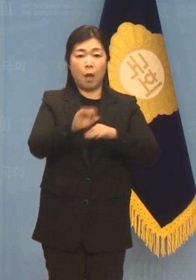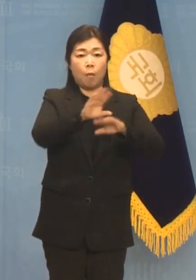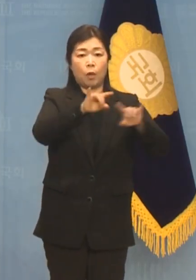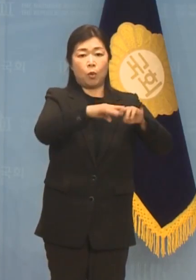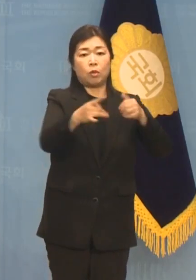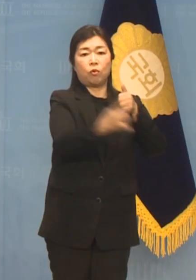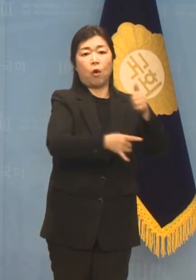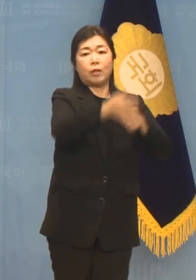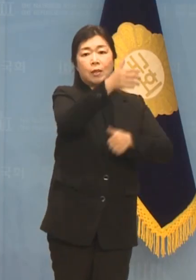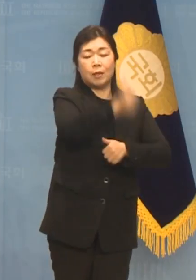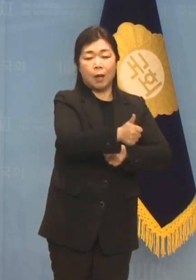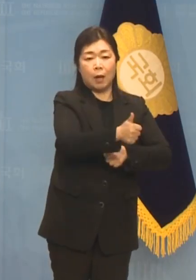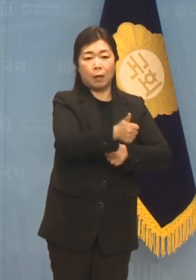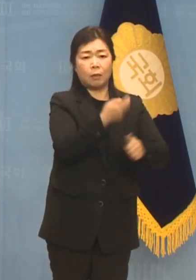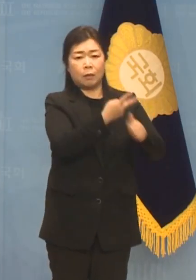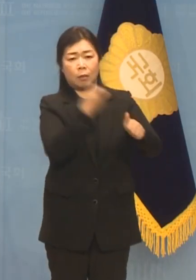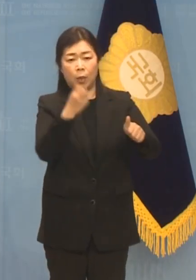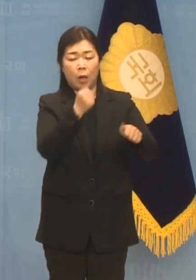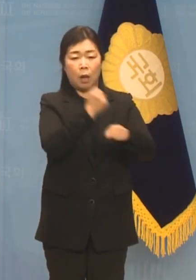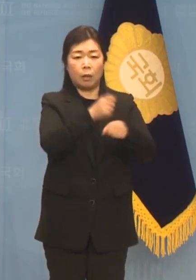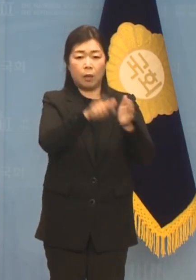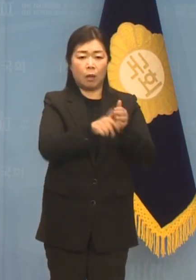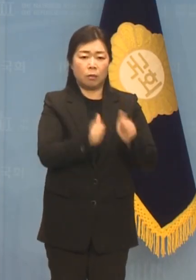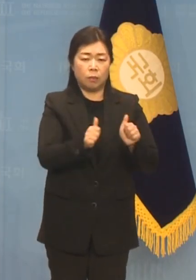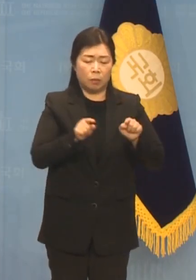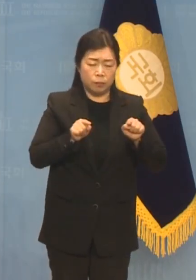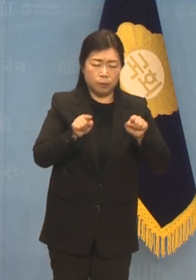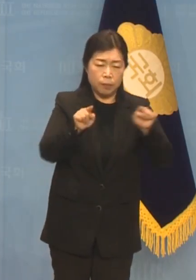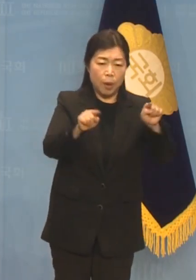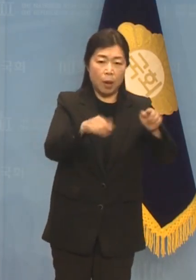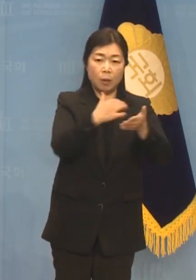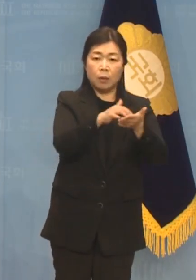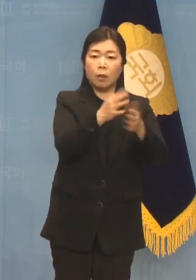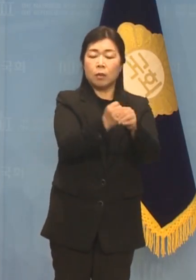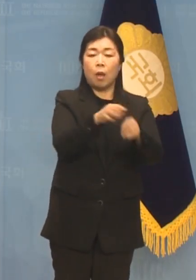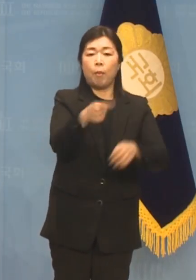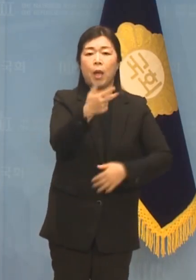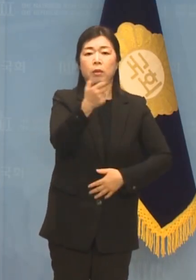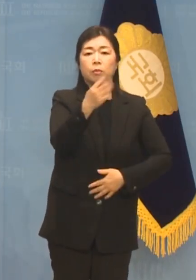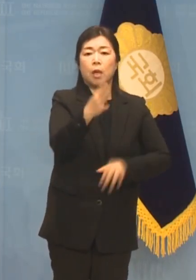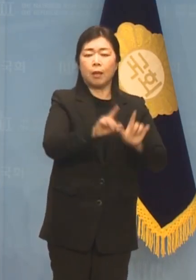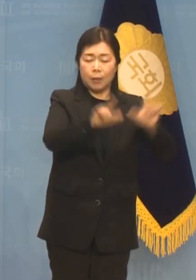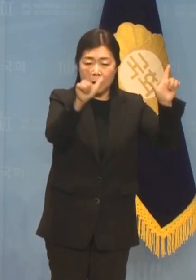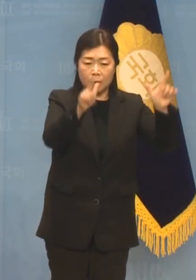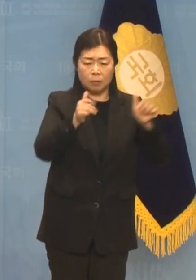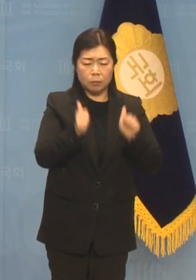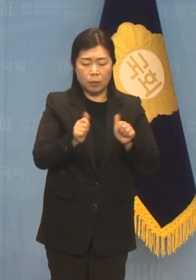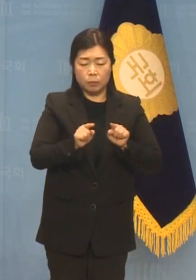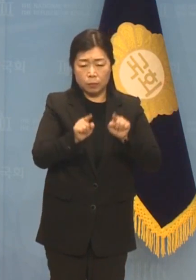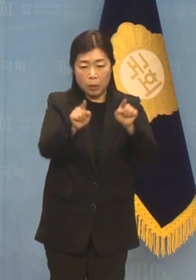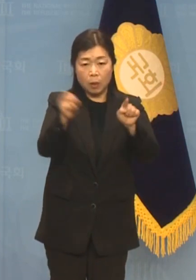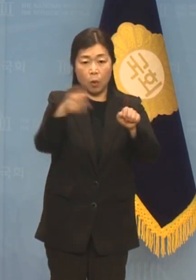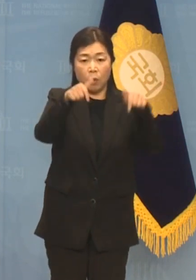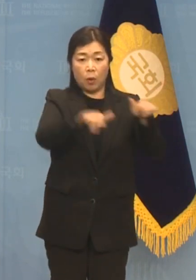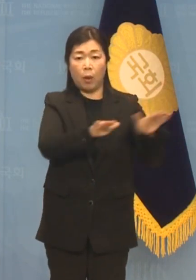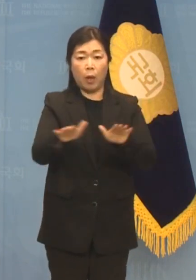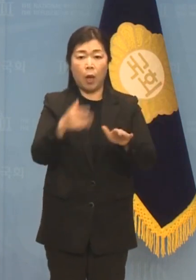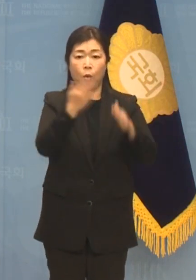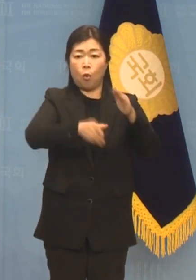174일이나 끌면서 국정 공백을 초래했습니다. 서해 공무원 피살